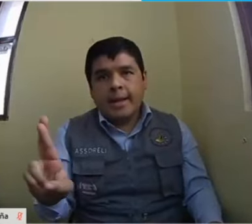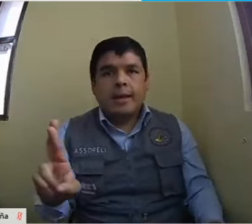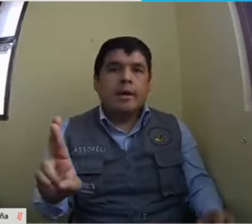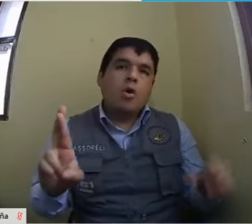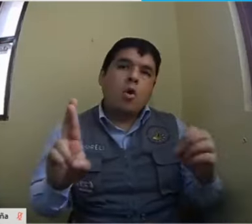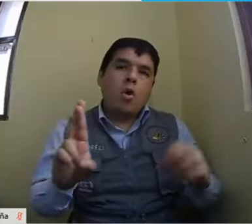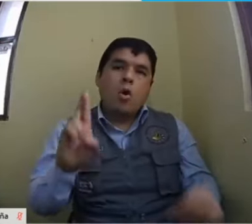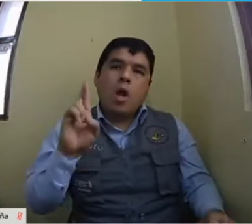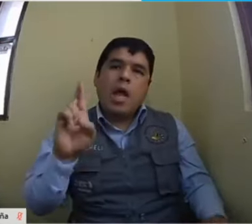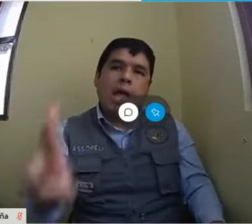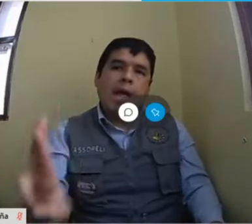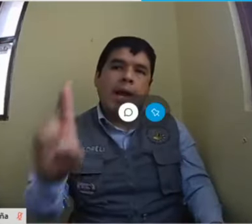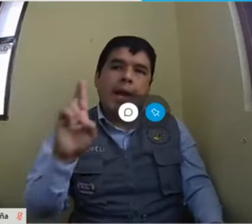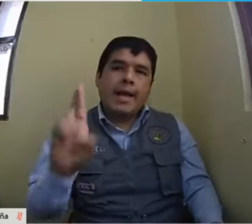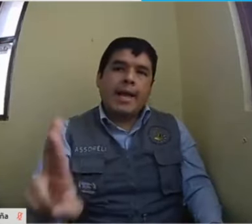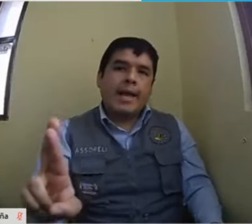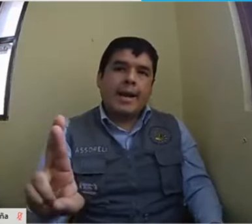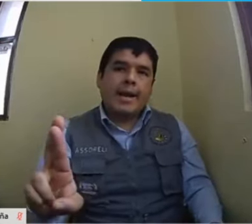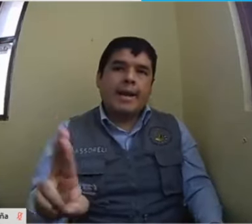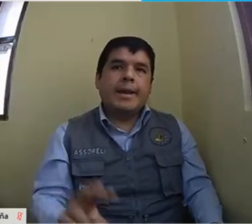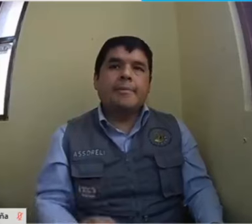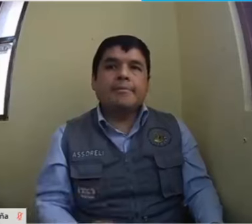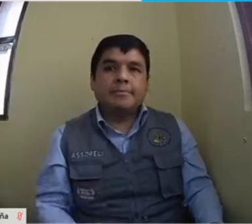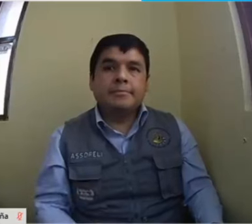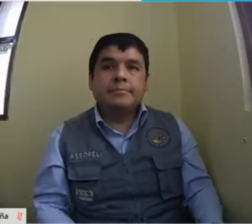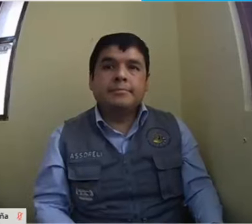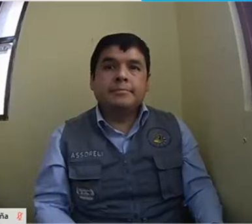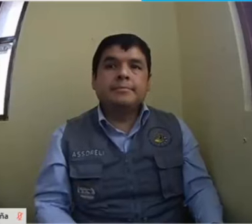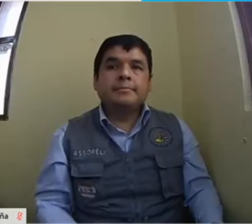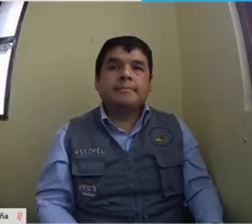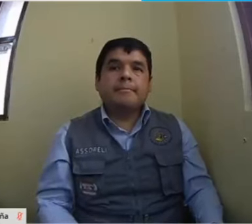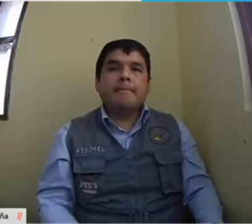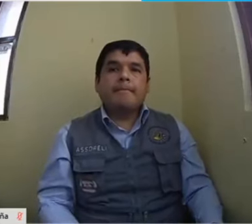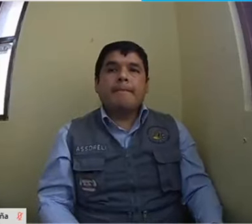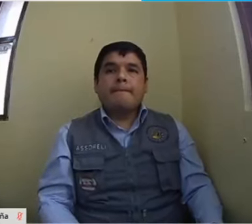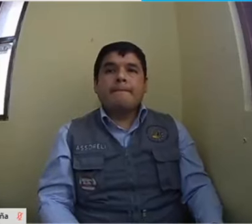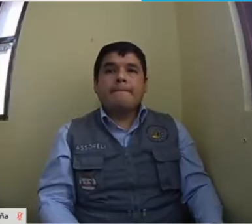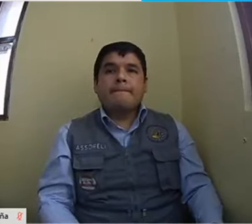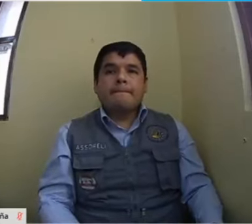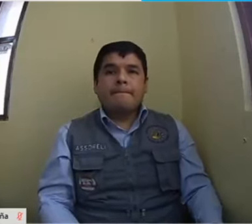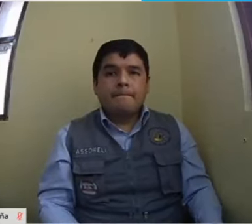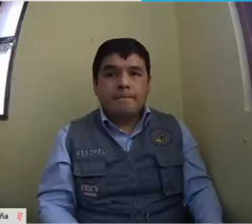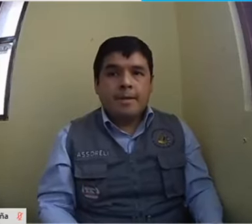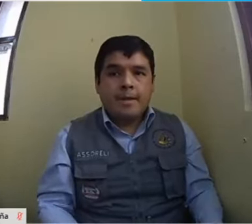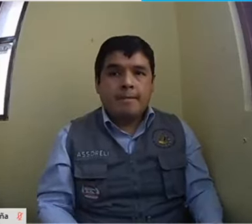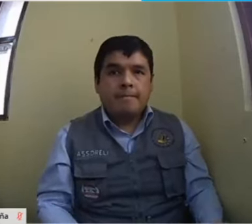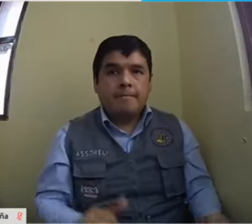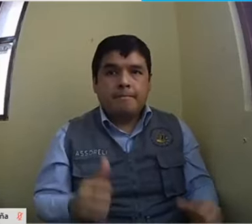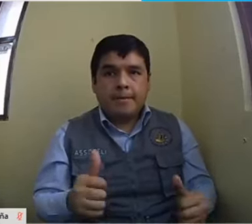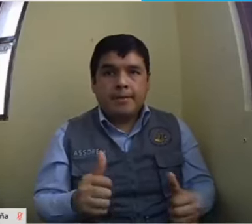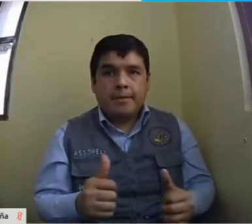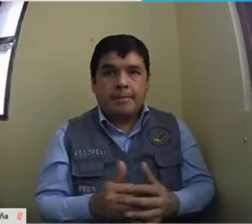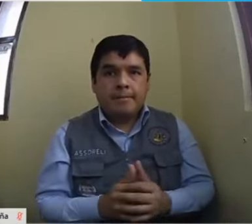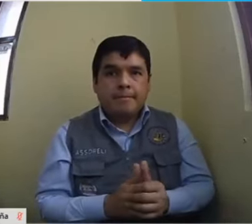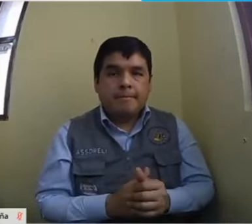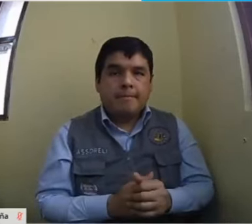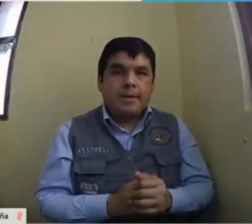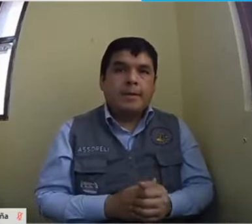igual que la L, cuando es un movimiento así, es que estamos señalando que es una palabra con doble R.